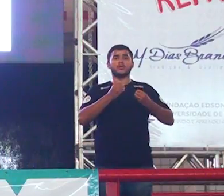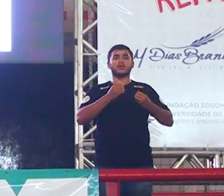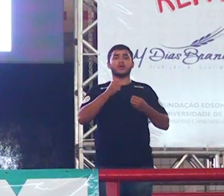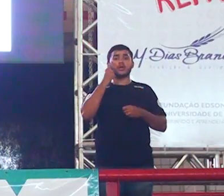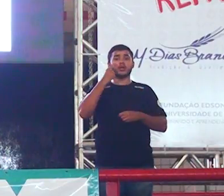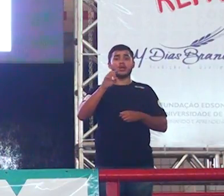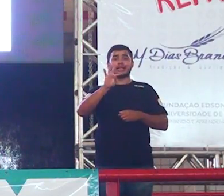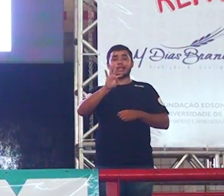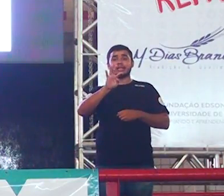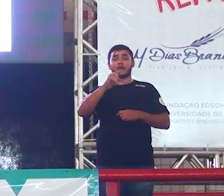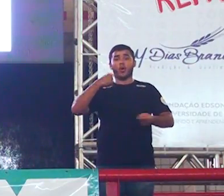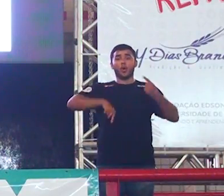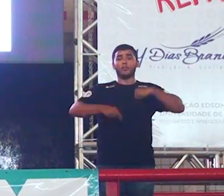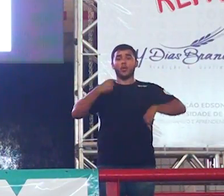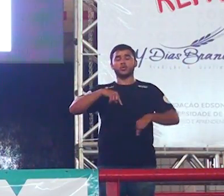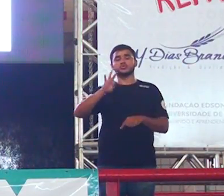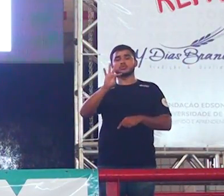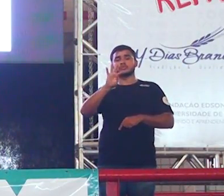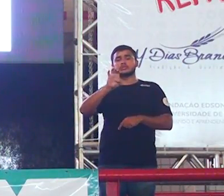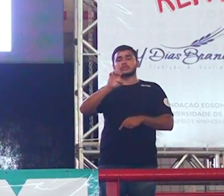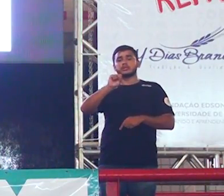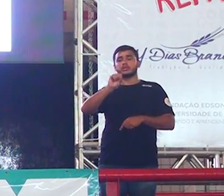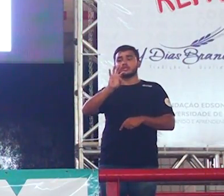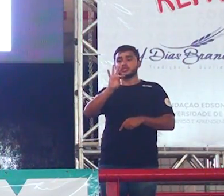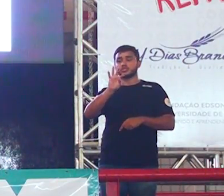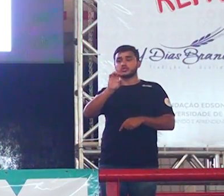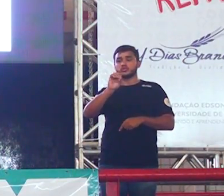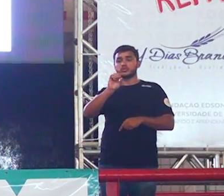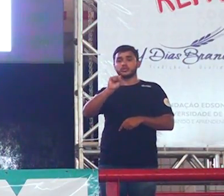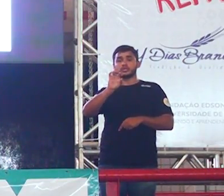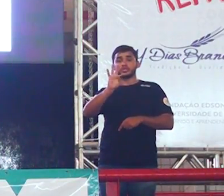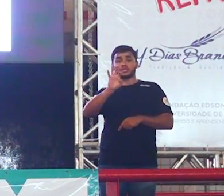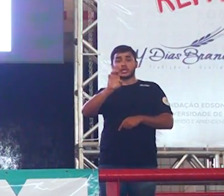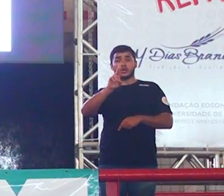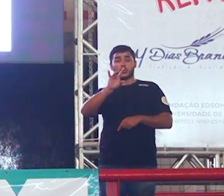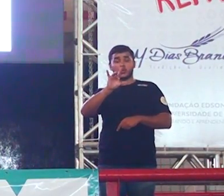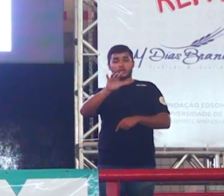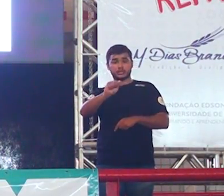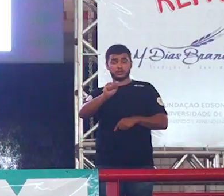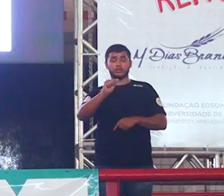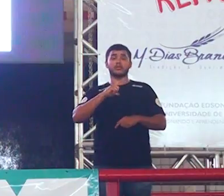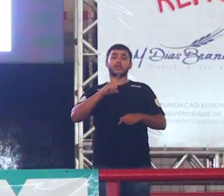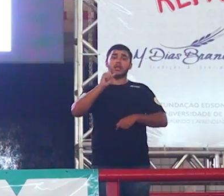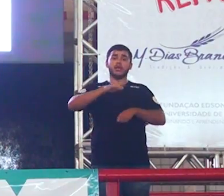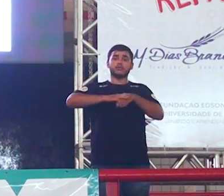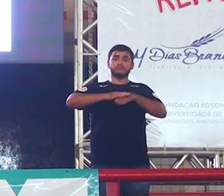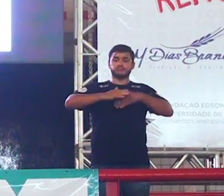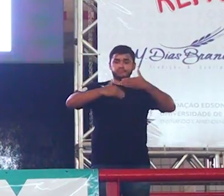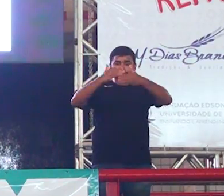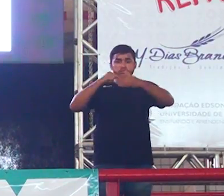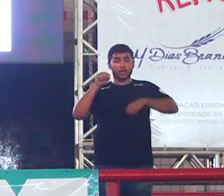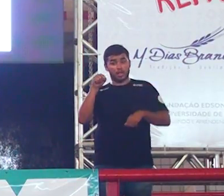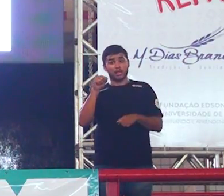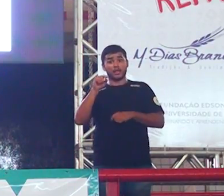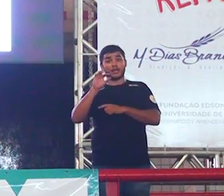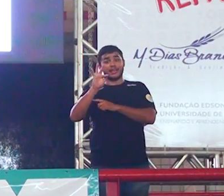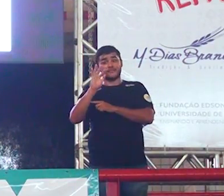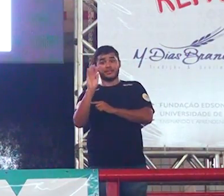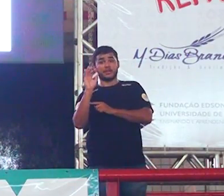produzir a testosterona. Então fique ligado, FSH, multiplicação de células para formar